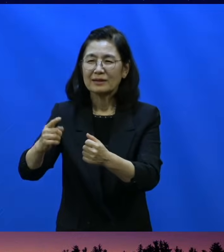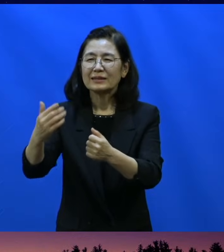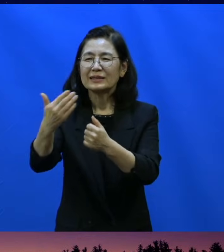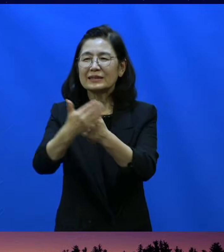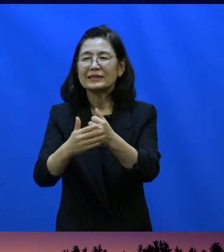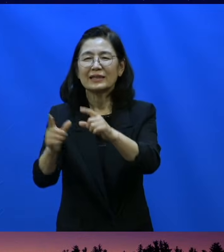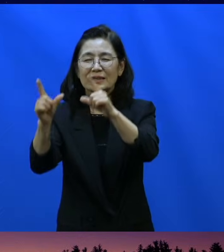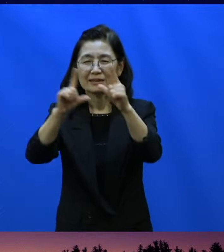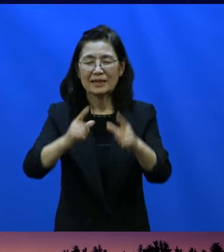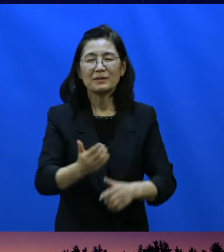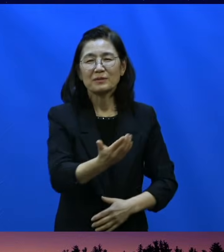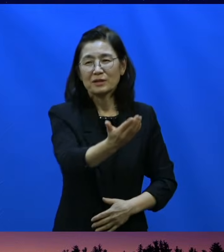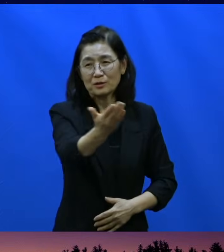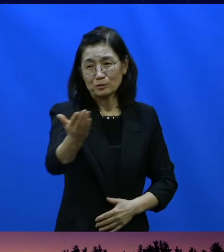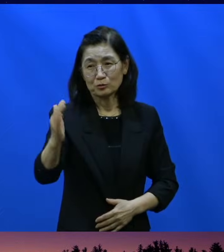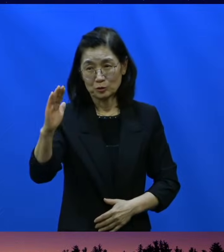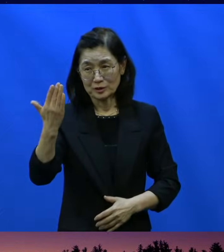축원합니다.